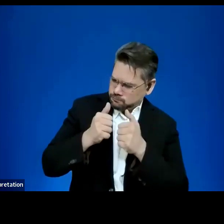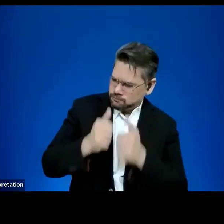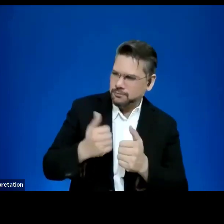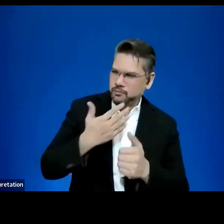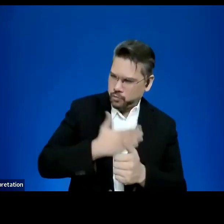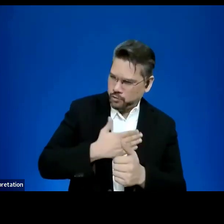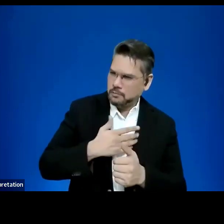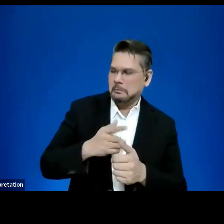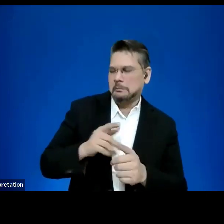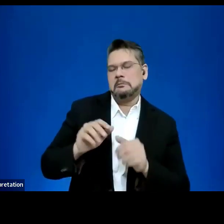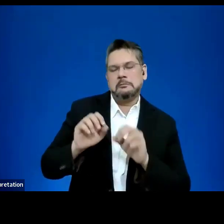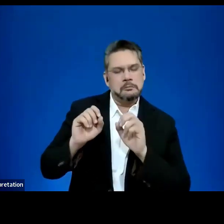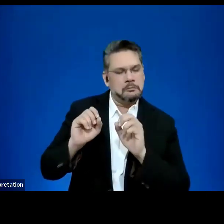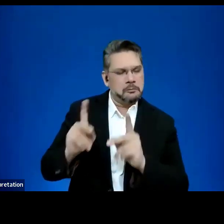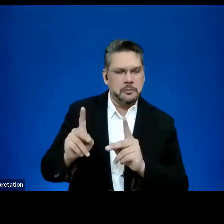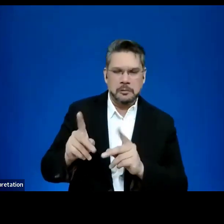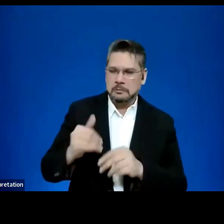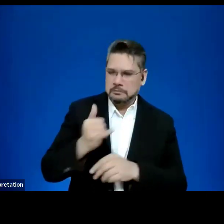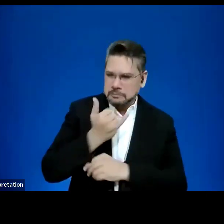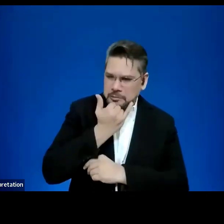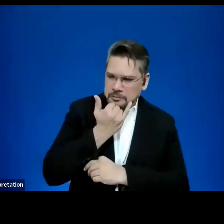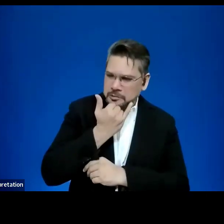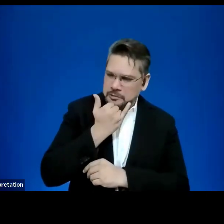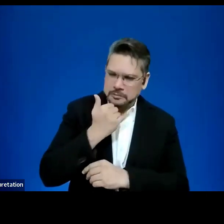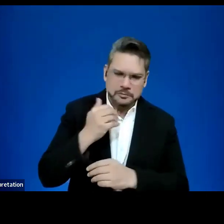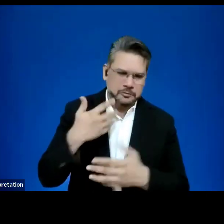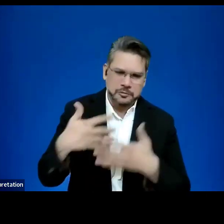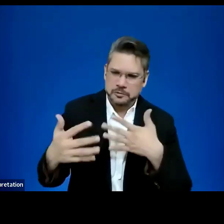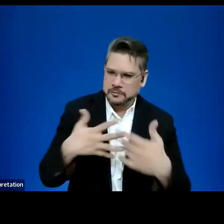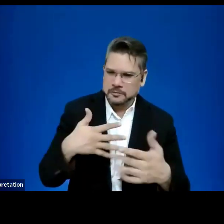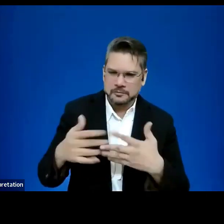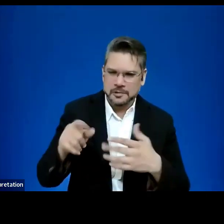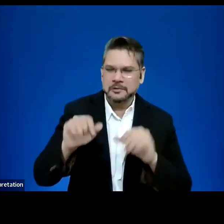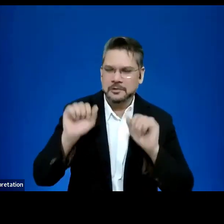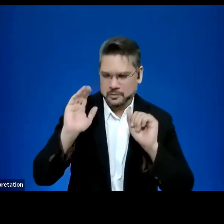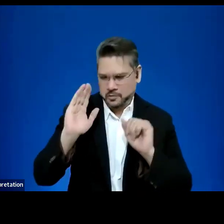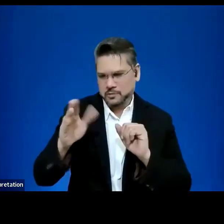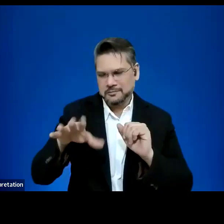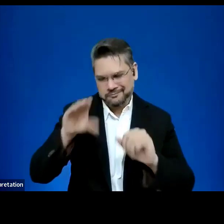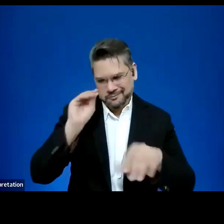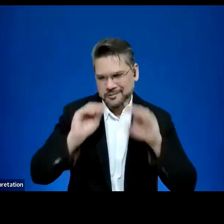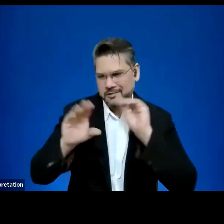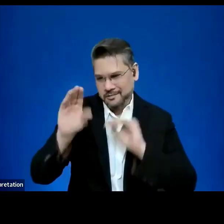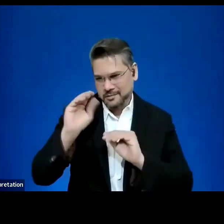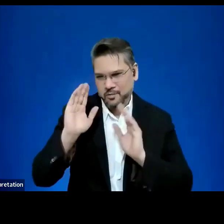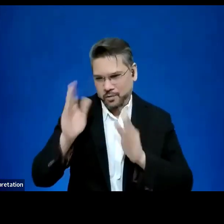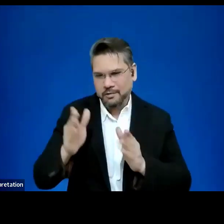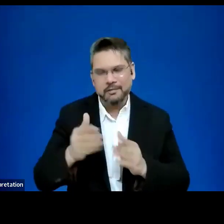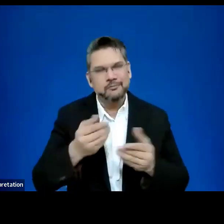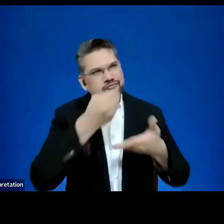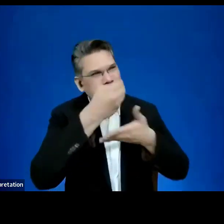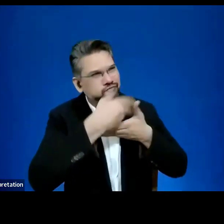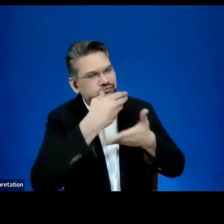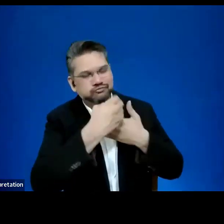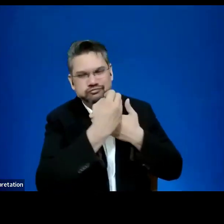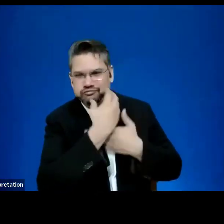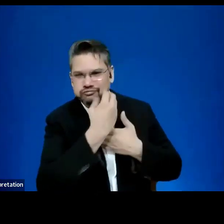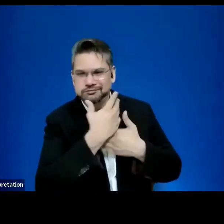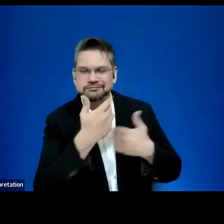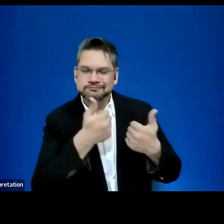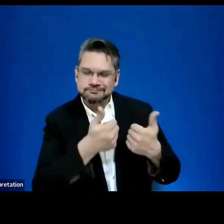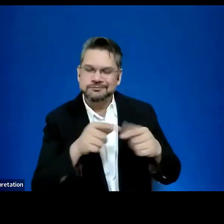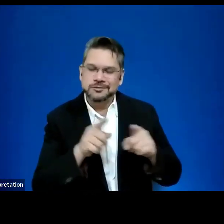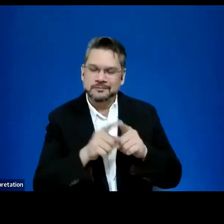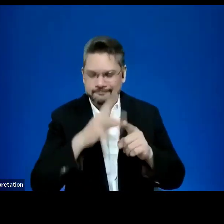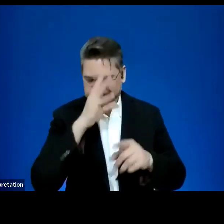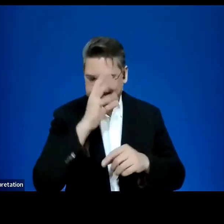因为呢我希望他能够完美，你必须要接受所有的错误，而你必须要去